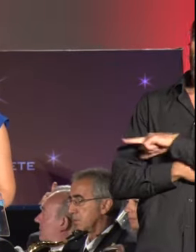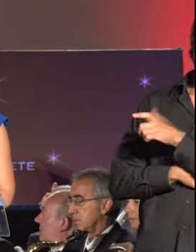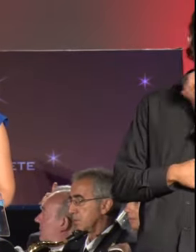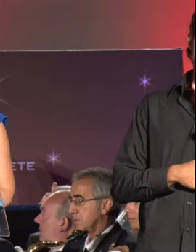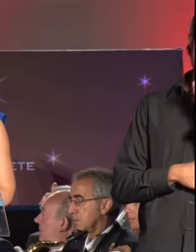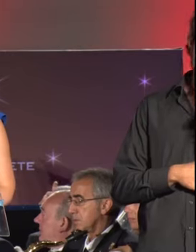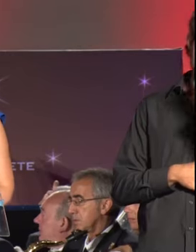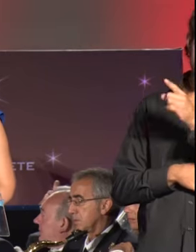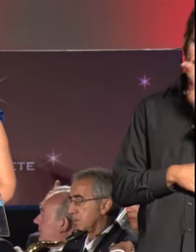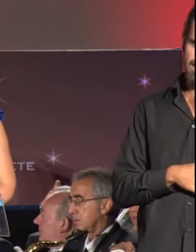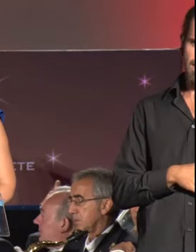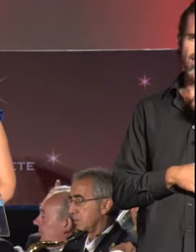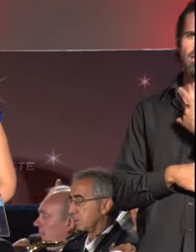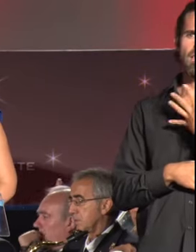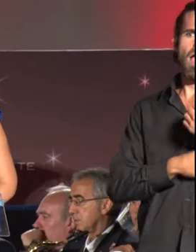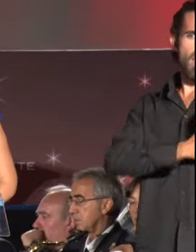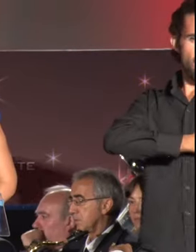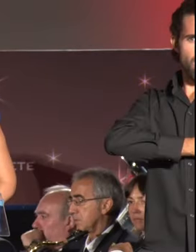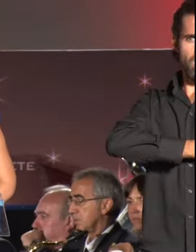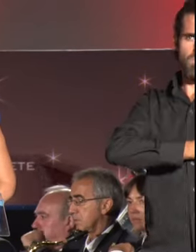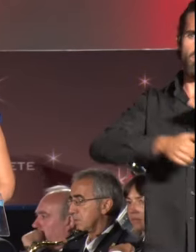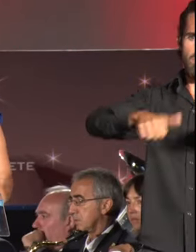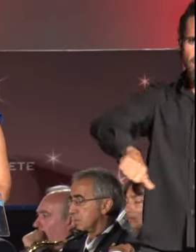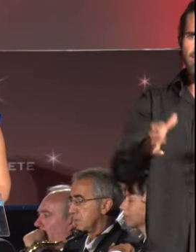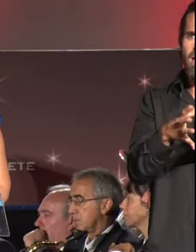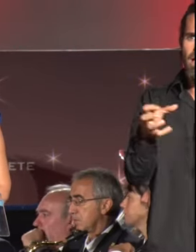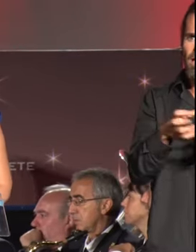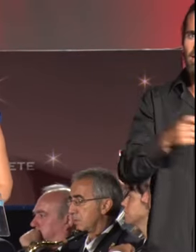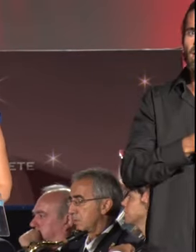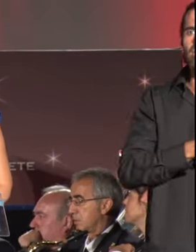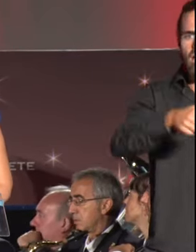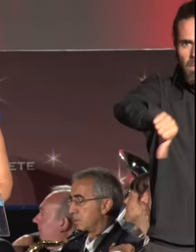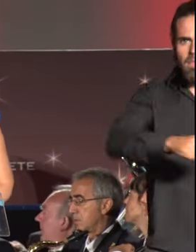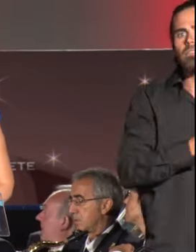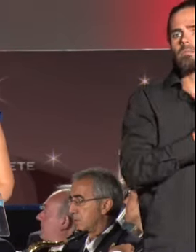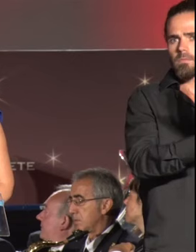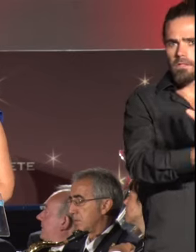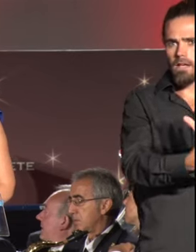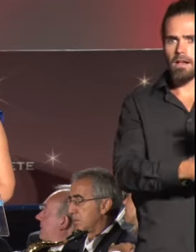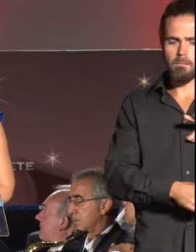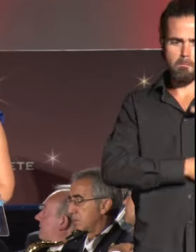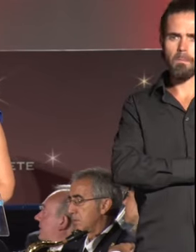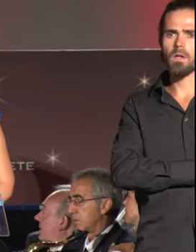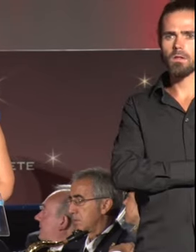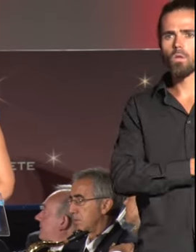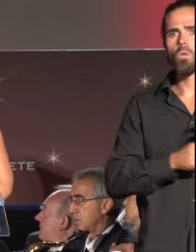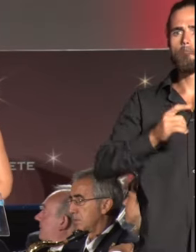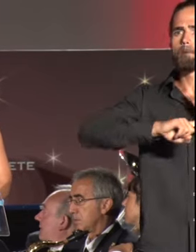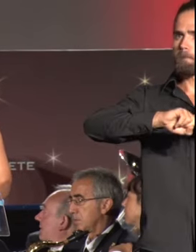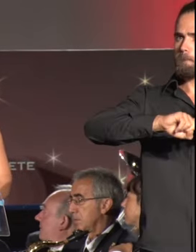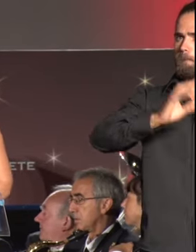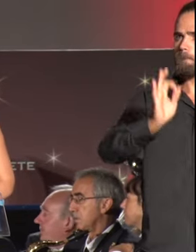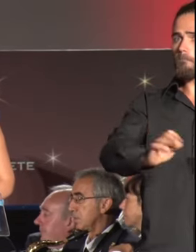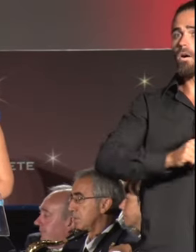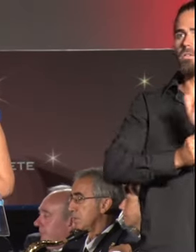por Albacete y por su feria, sus ganas de representar a la misma y de representar el espíritu manchego y de vivir